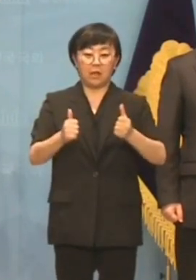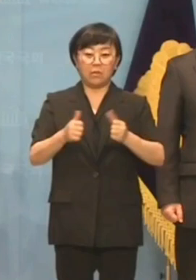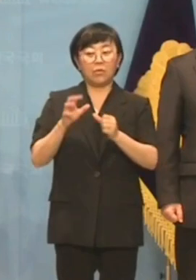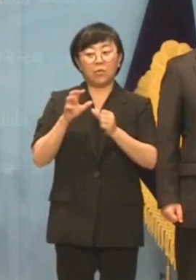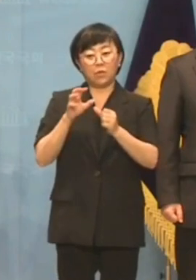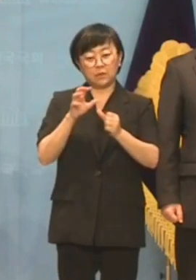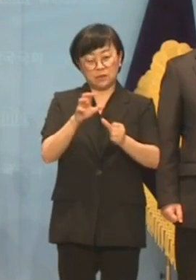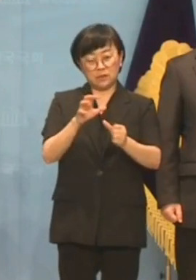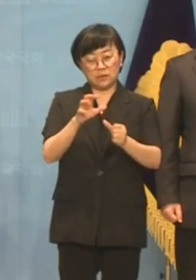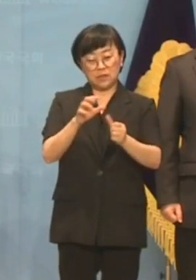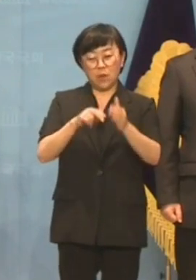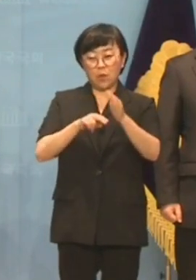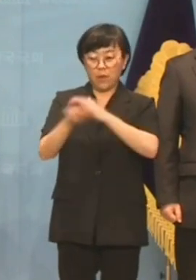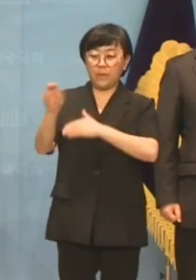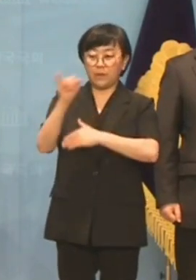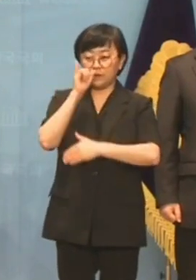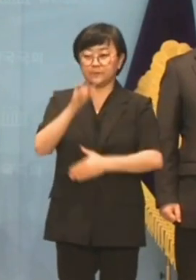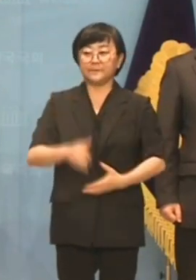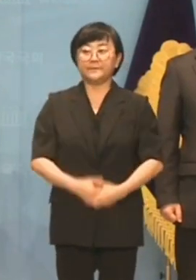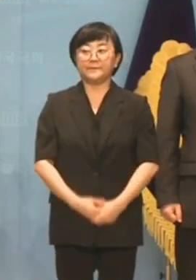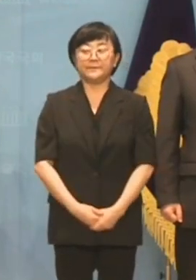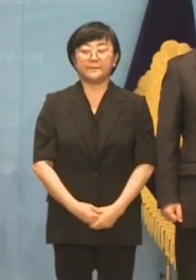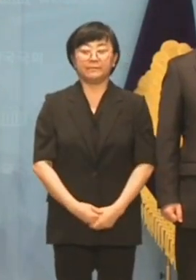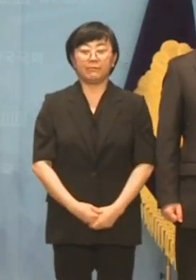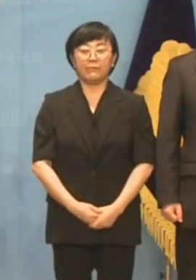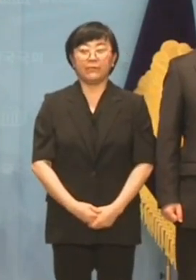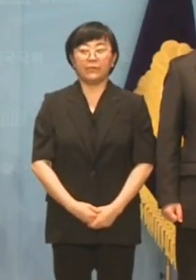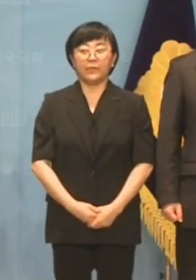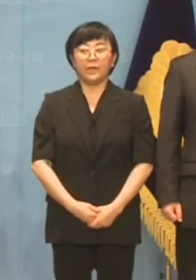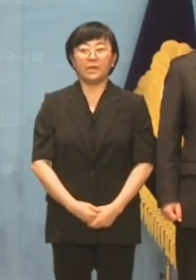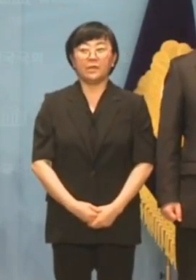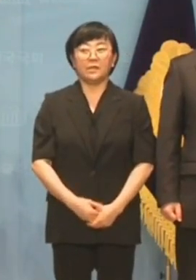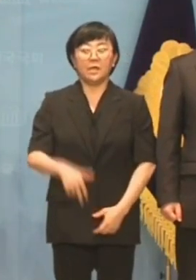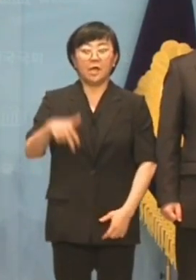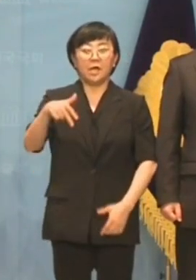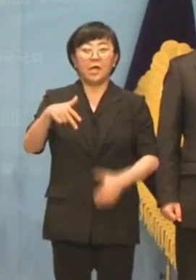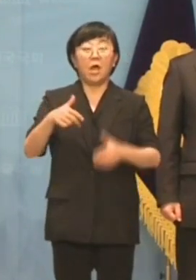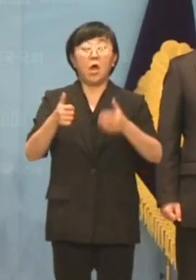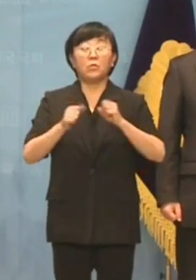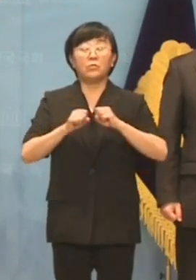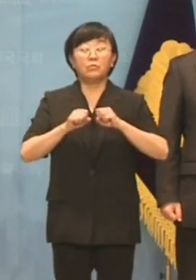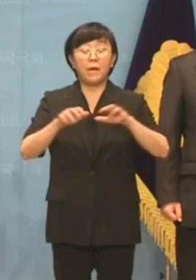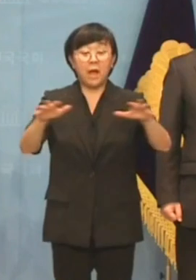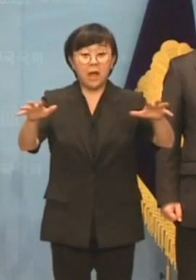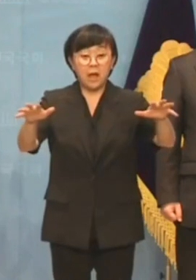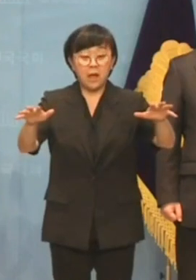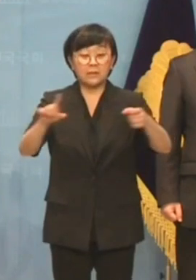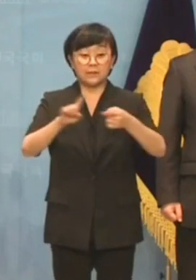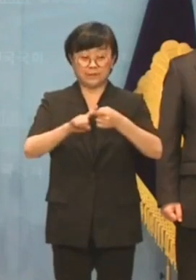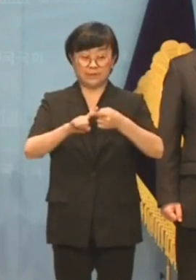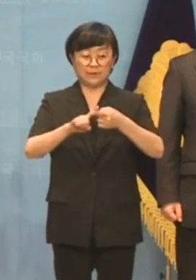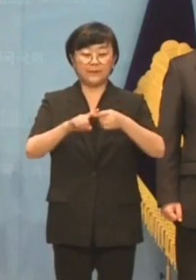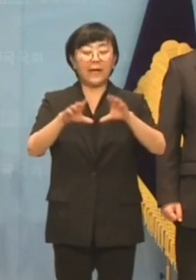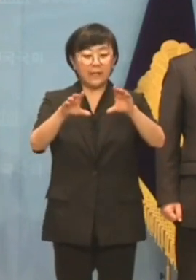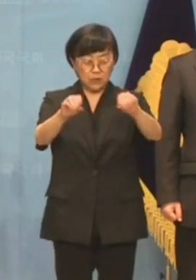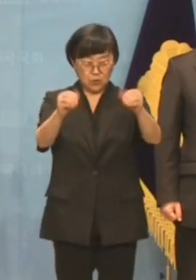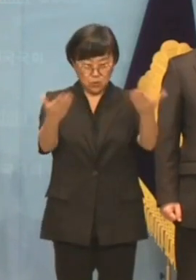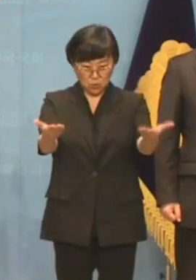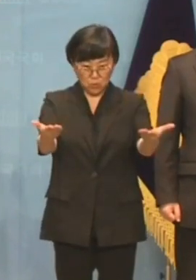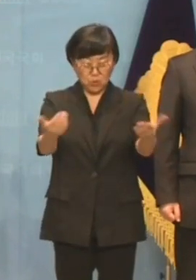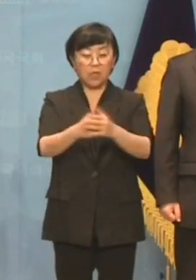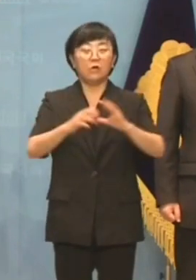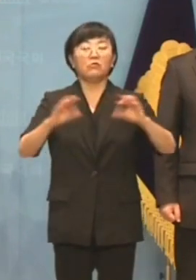통제를 회피하고자 했습니다. 사실상 정회라는 이름으로 사내나 진배 없는